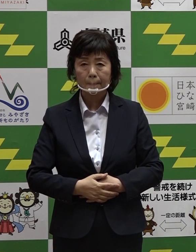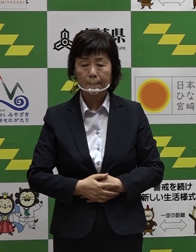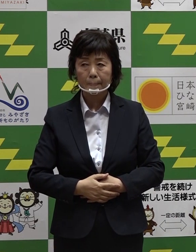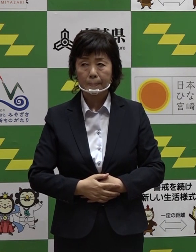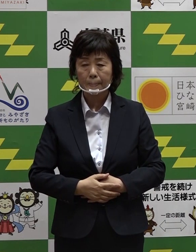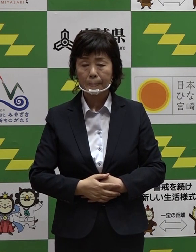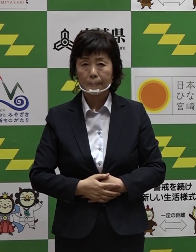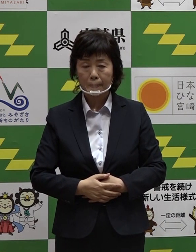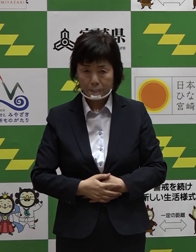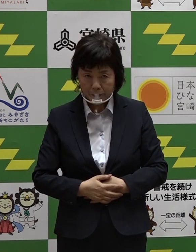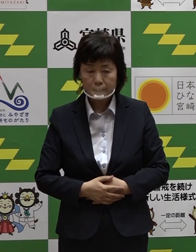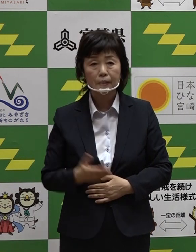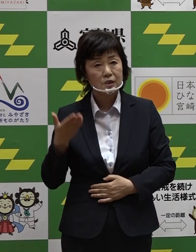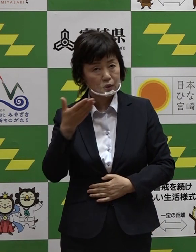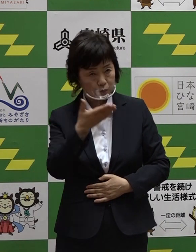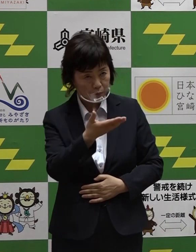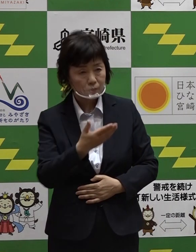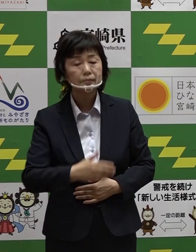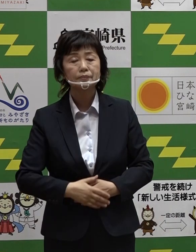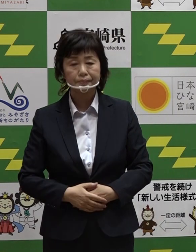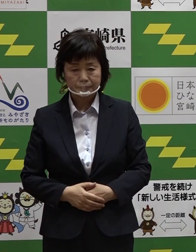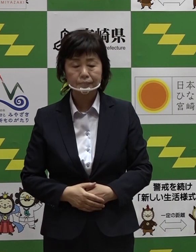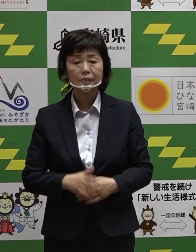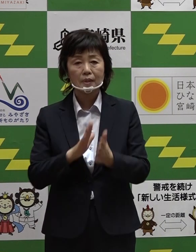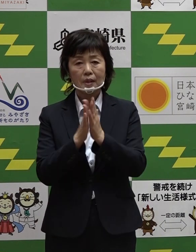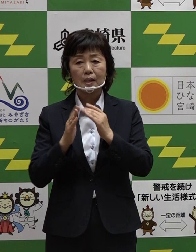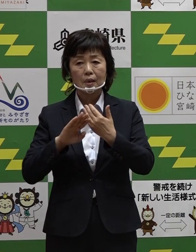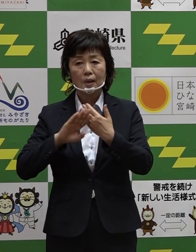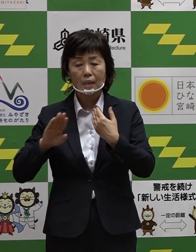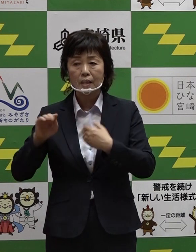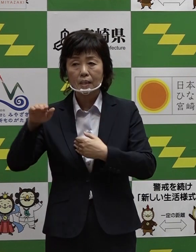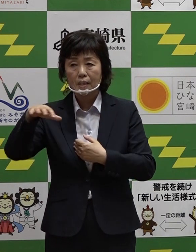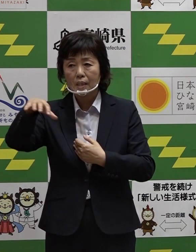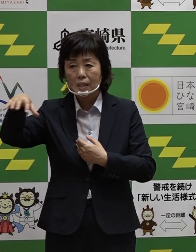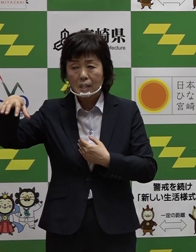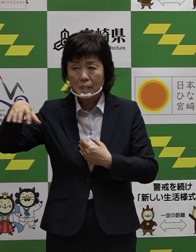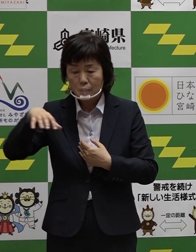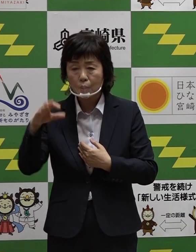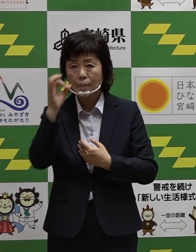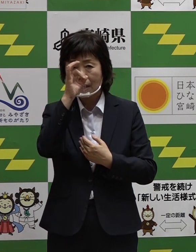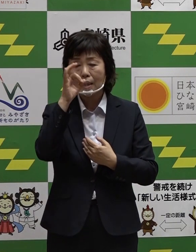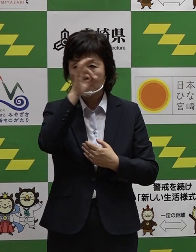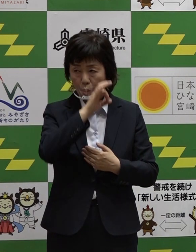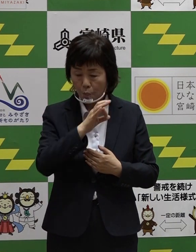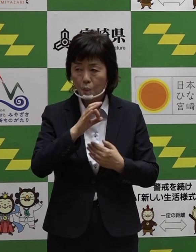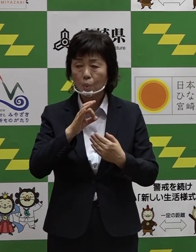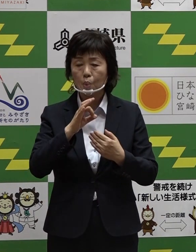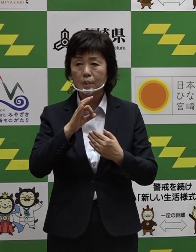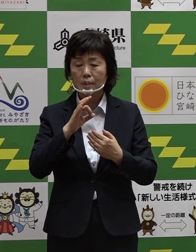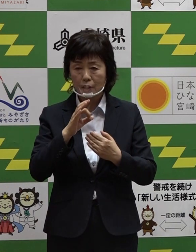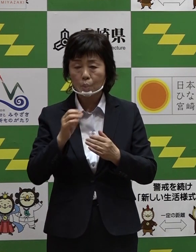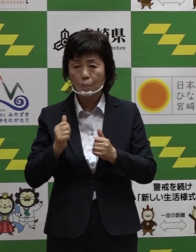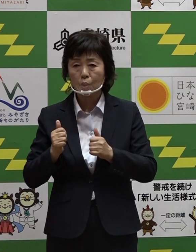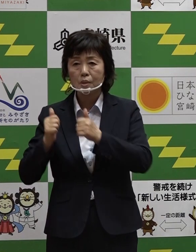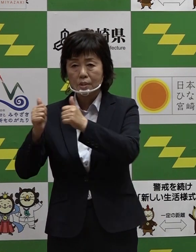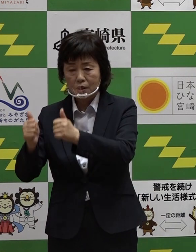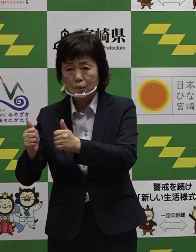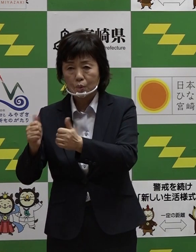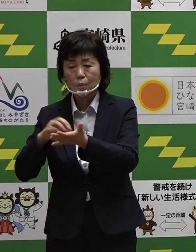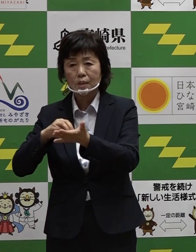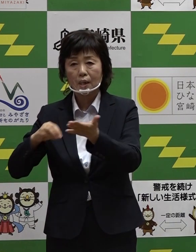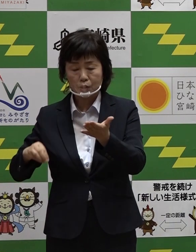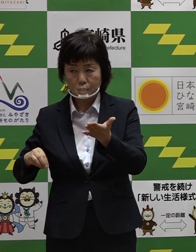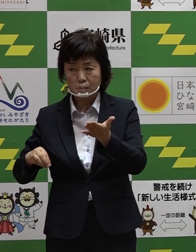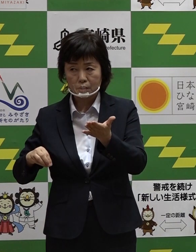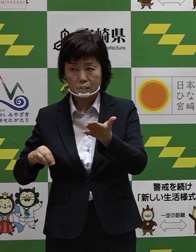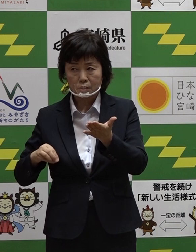あと今県外への観光での移動を解除される